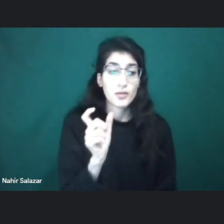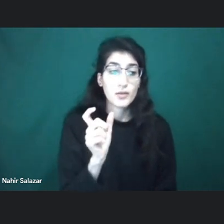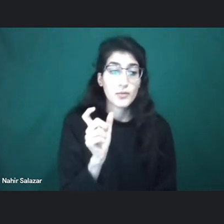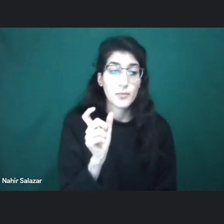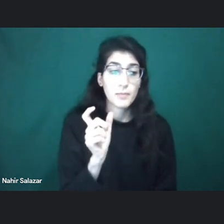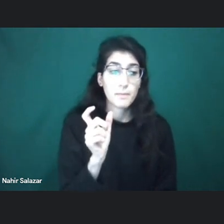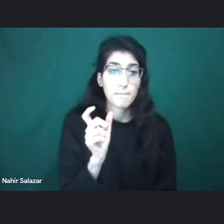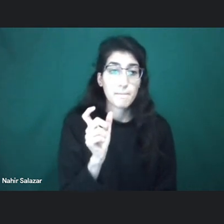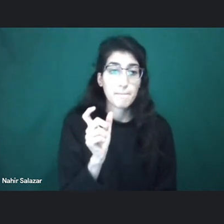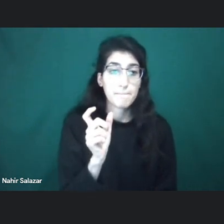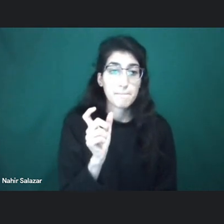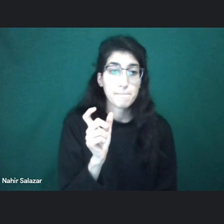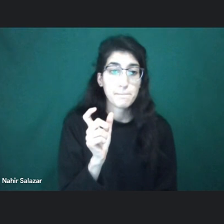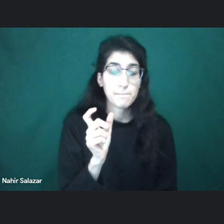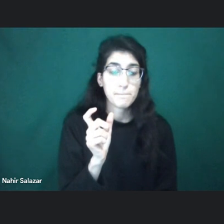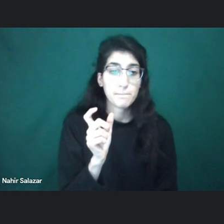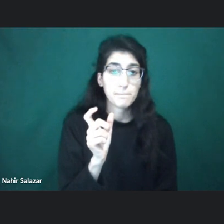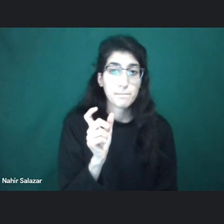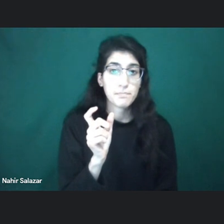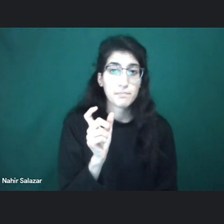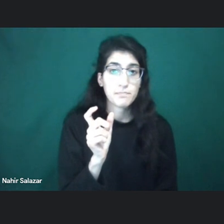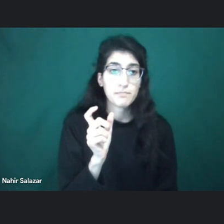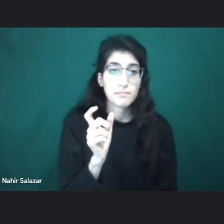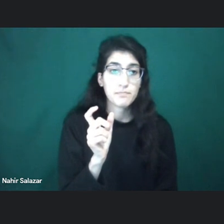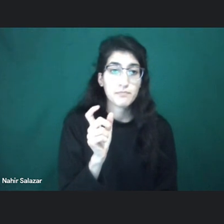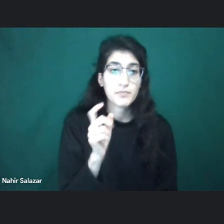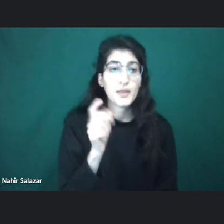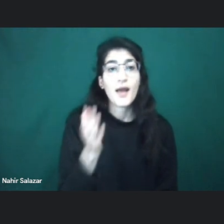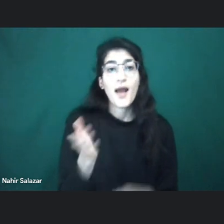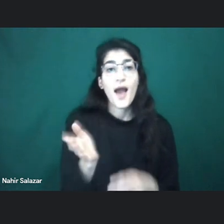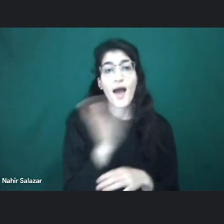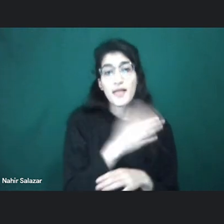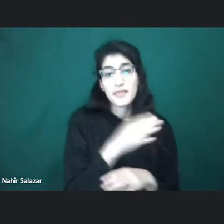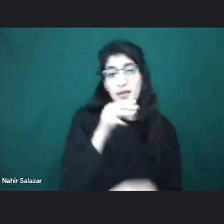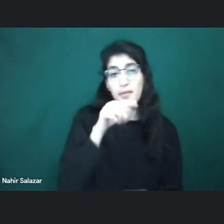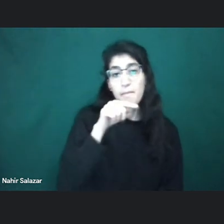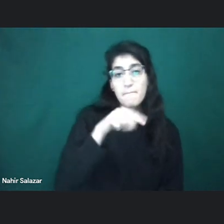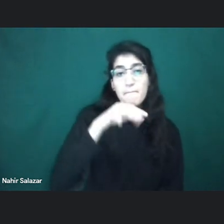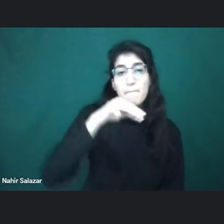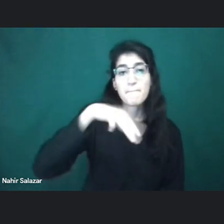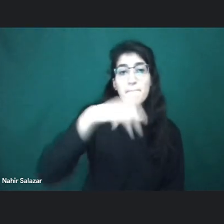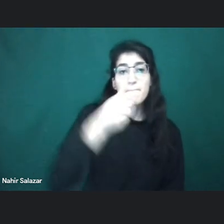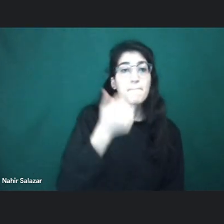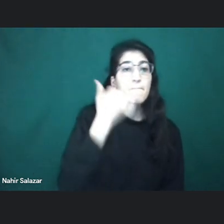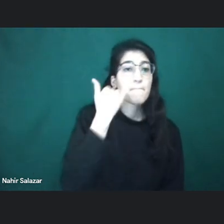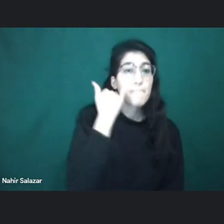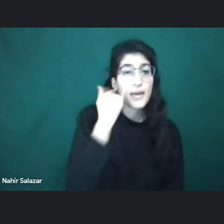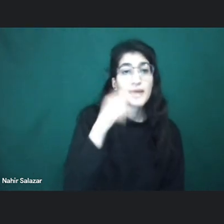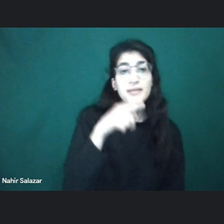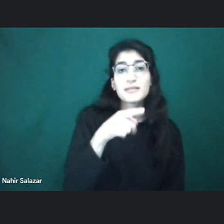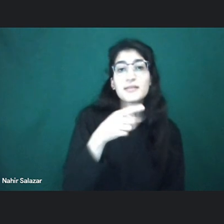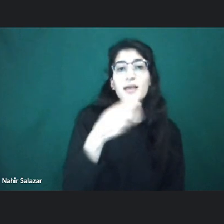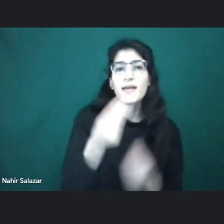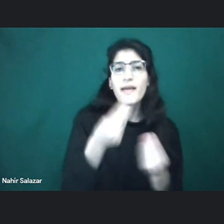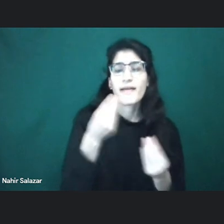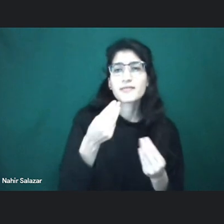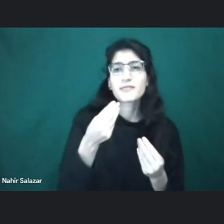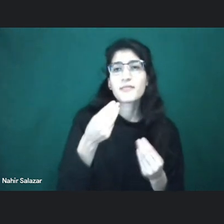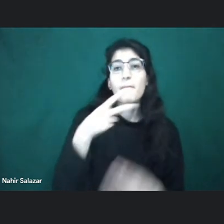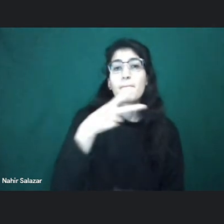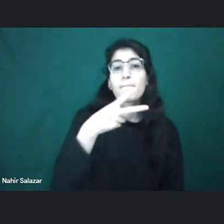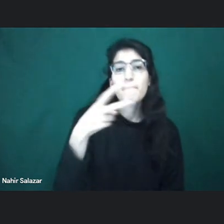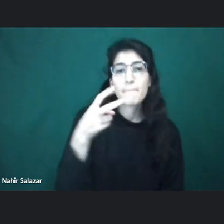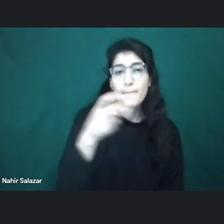Es un verbo modal. Es un verbo. Cuando está el verbo modal, siempre le tiene que seguir un verbo. ¿Sí?